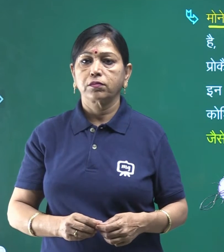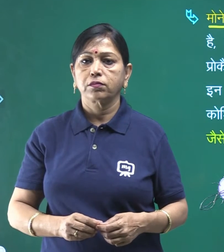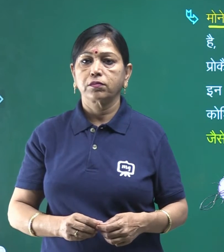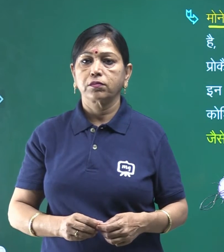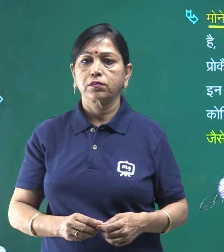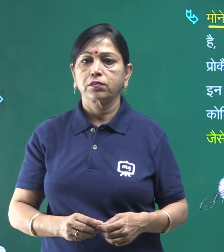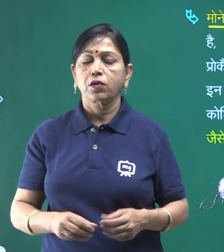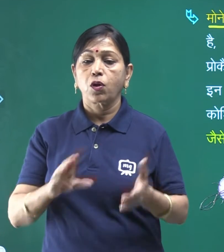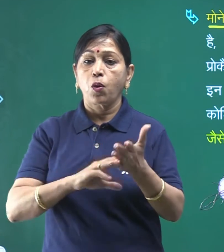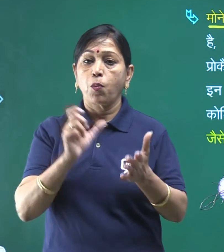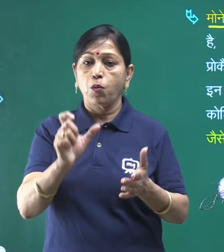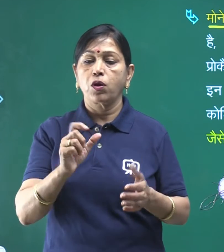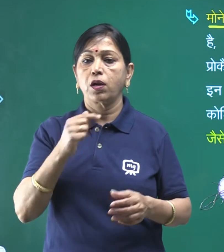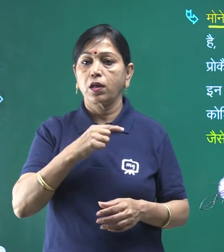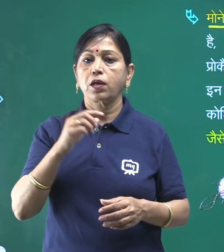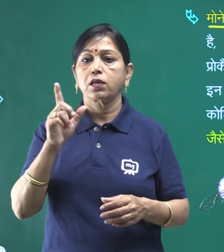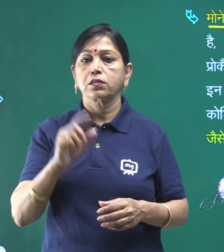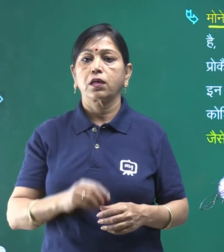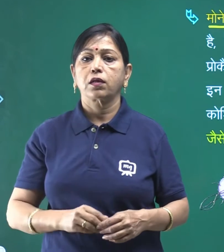मोनेरा एक ऐसा